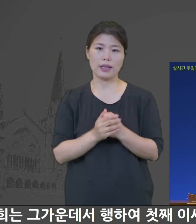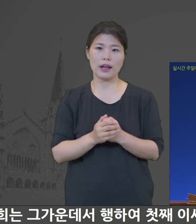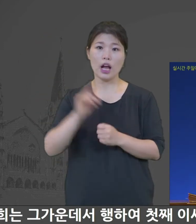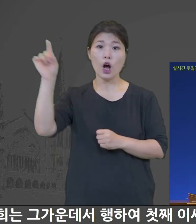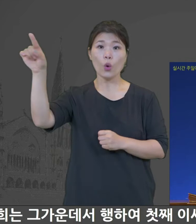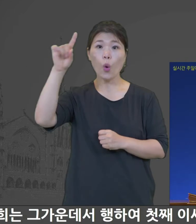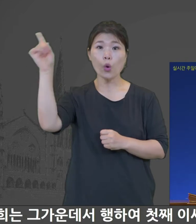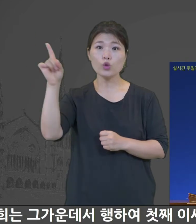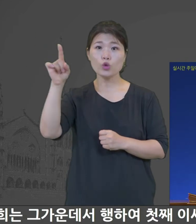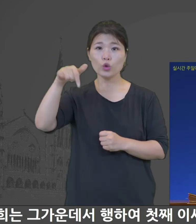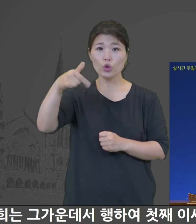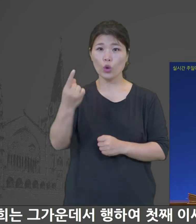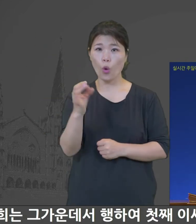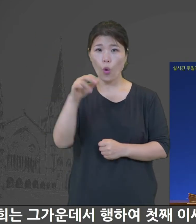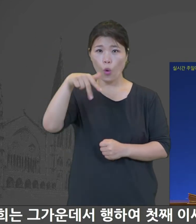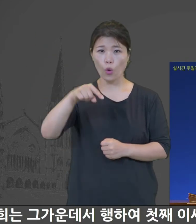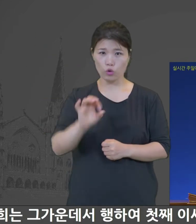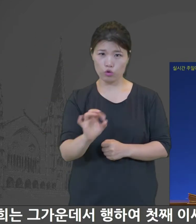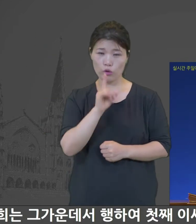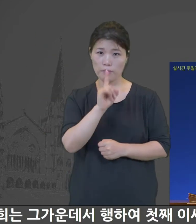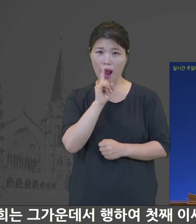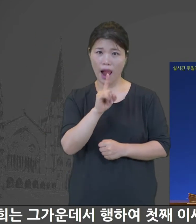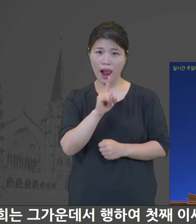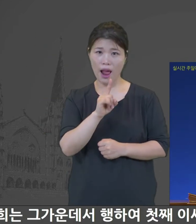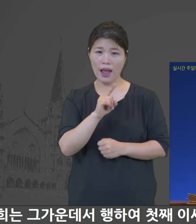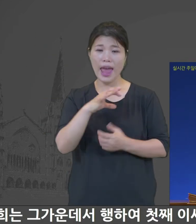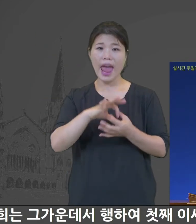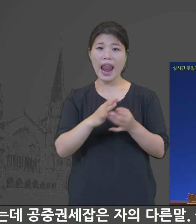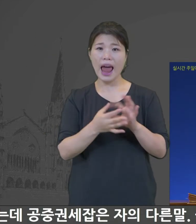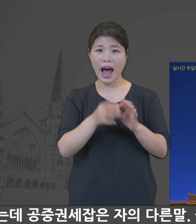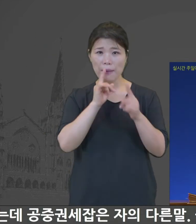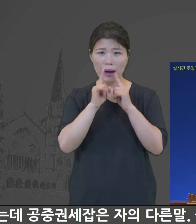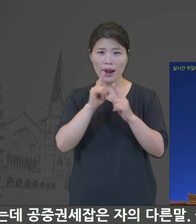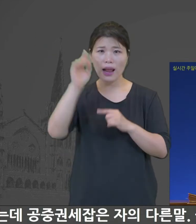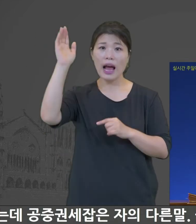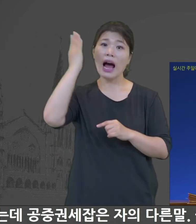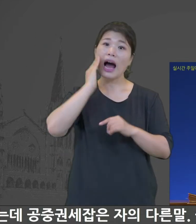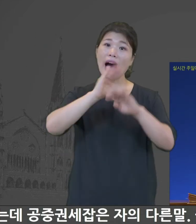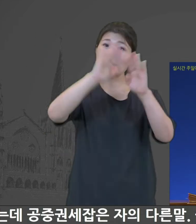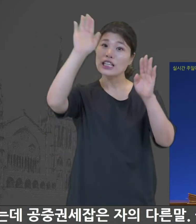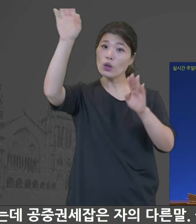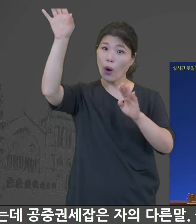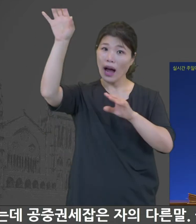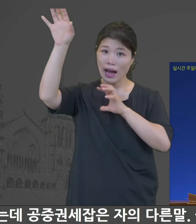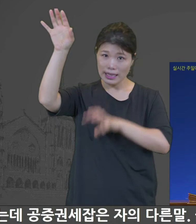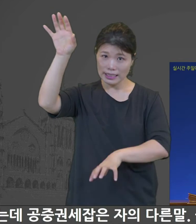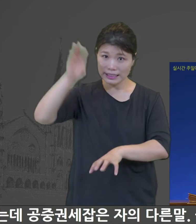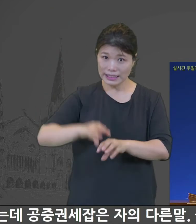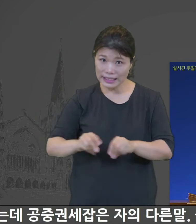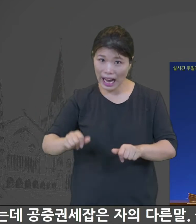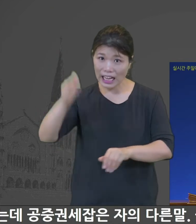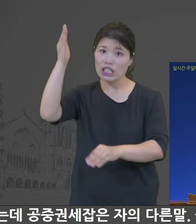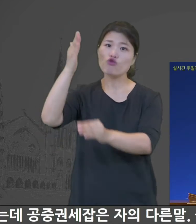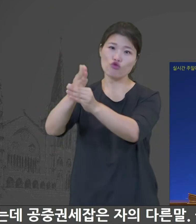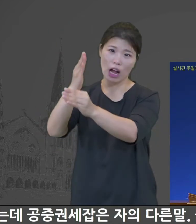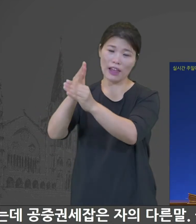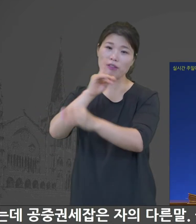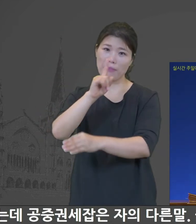공중이라는 말을 헬라어로 보게 되면 하늘과 땅의 중간 지역을 말하는 그런 공간으로 해석이 됩니다.